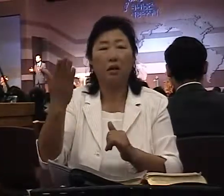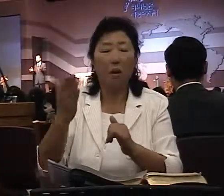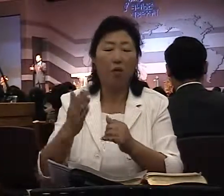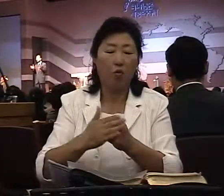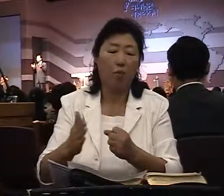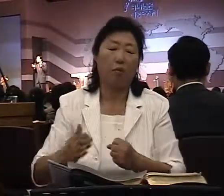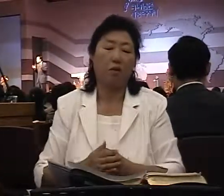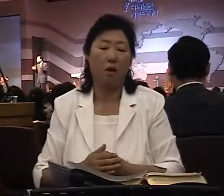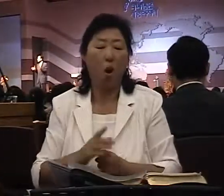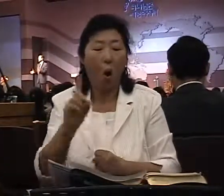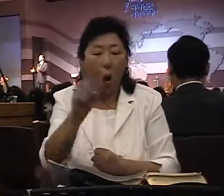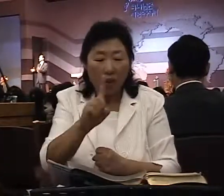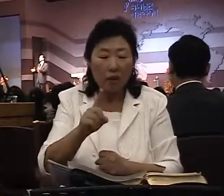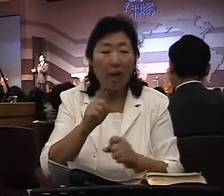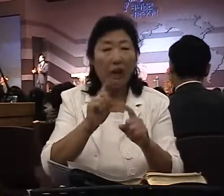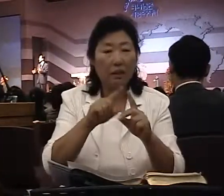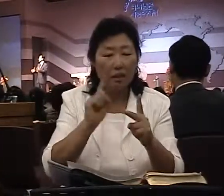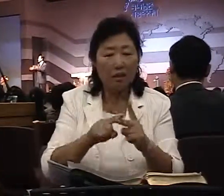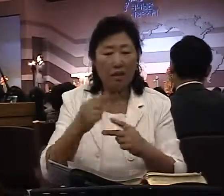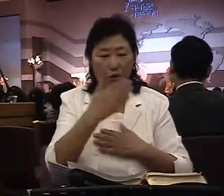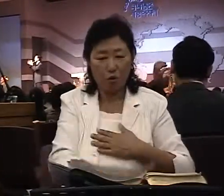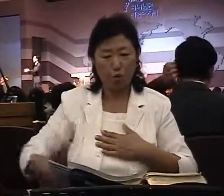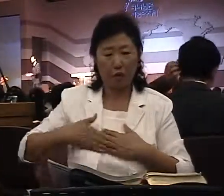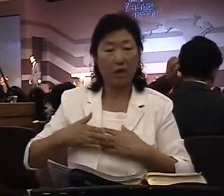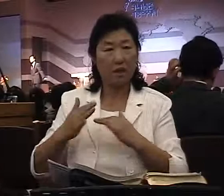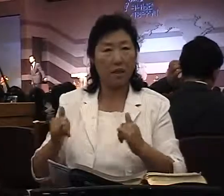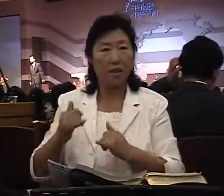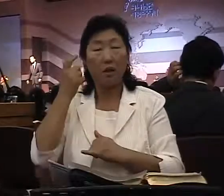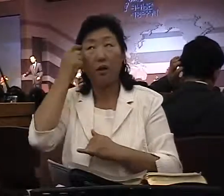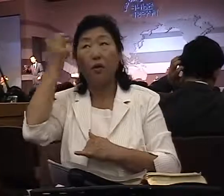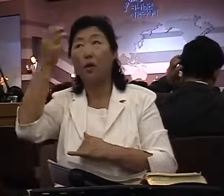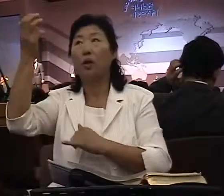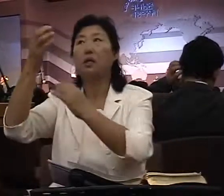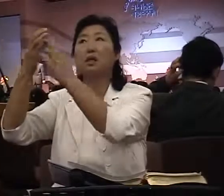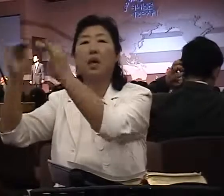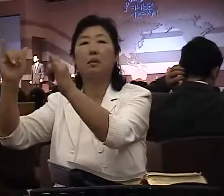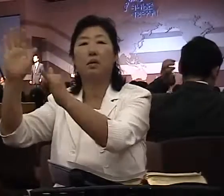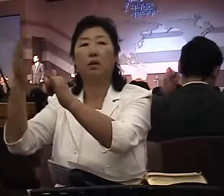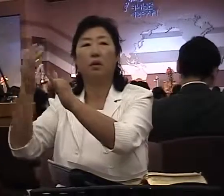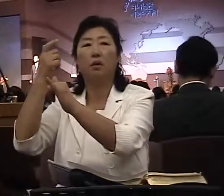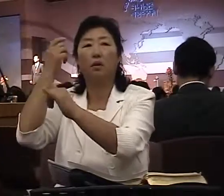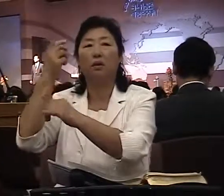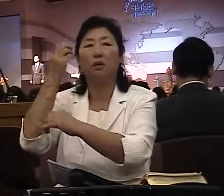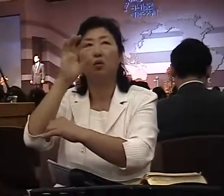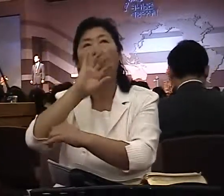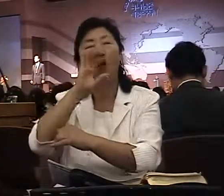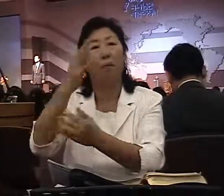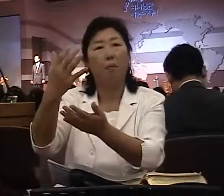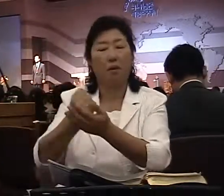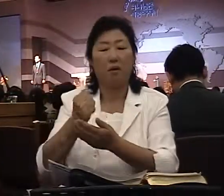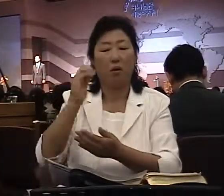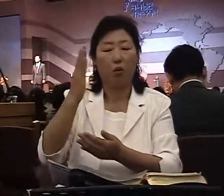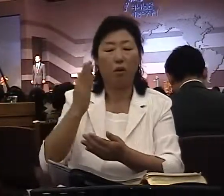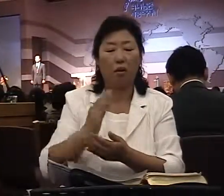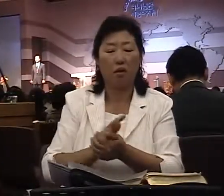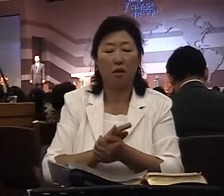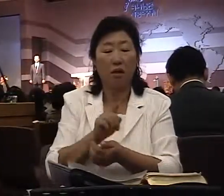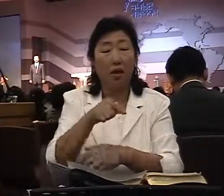해서든지 내가 육신의 사람에서 영의 사람이 되기 위하여 훈련을 받아야 된다는 거예요. 그러한 마음으로 오늘